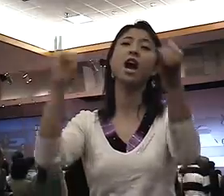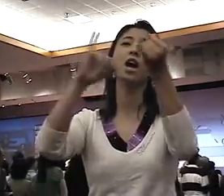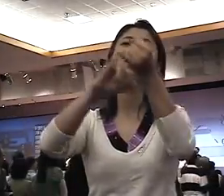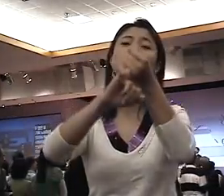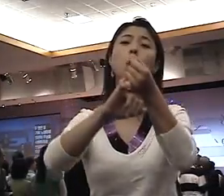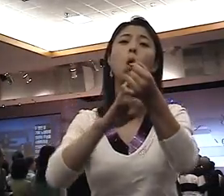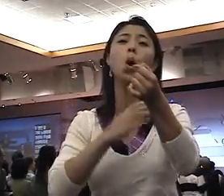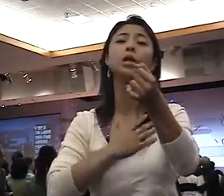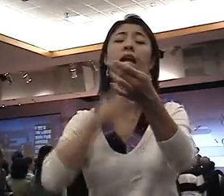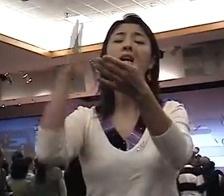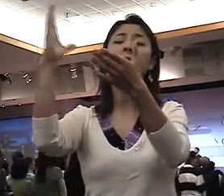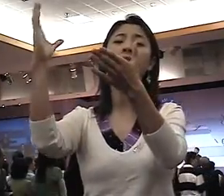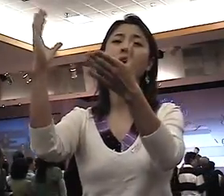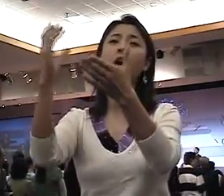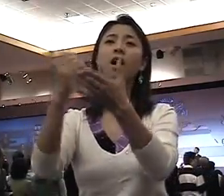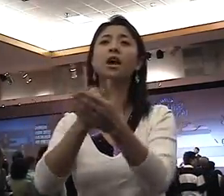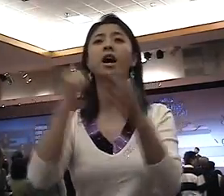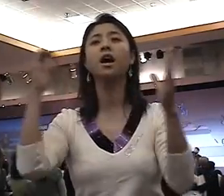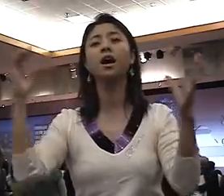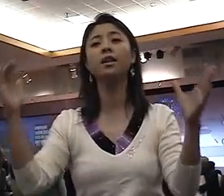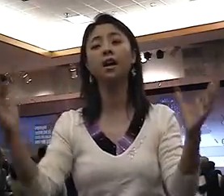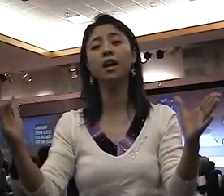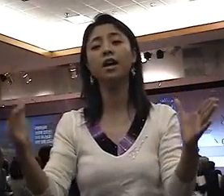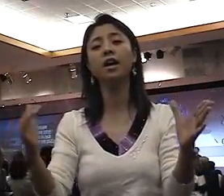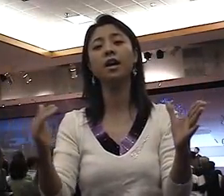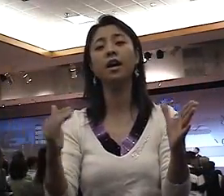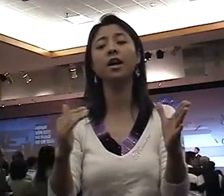주의 약속